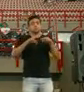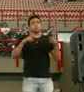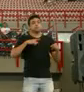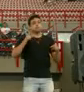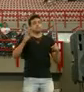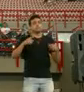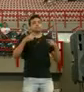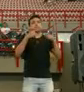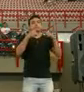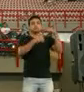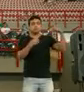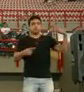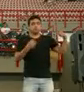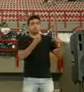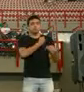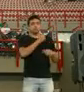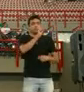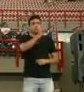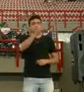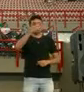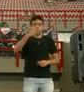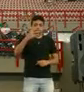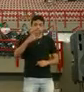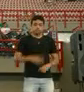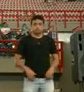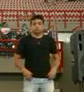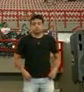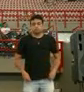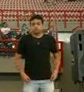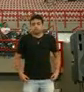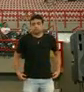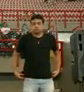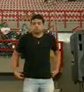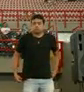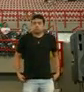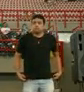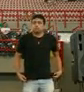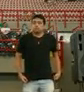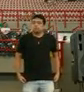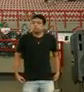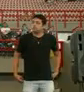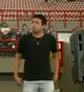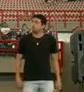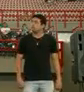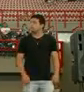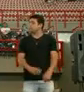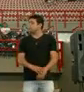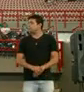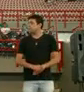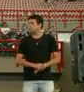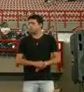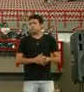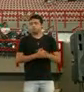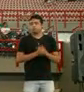sua apostila na página 83. Abra a apostila, página